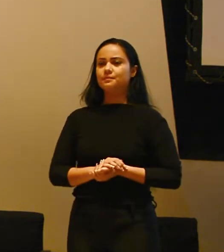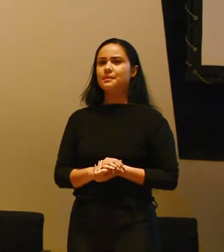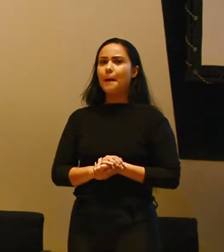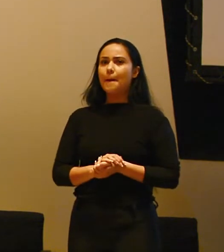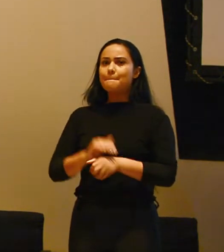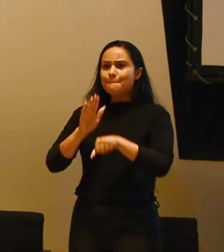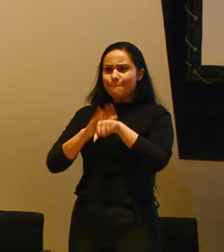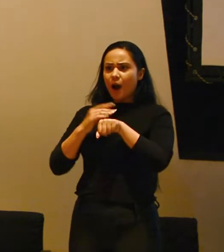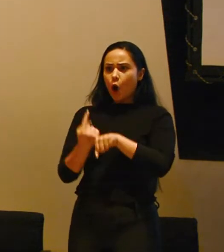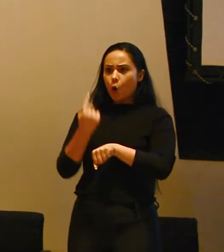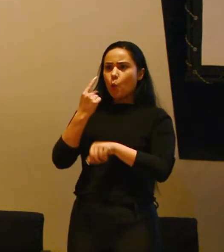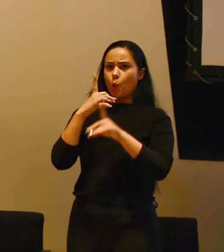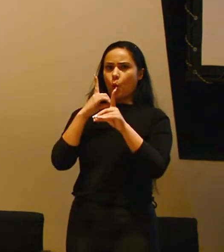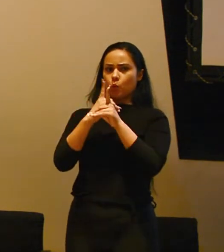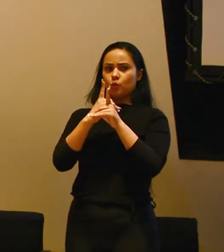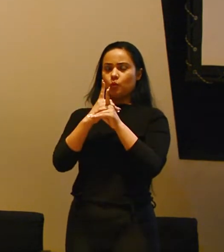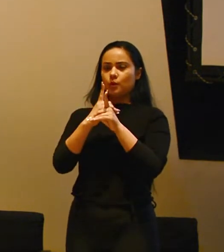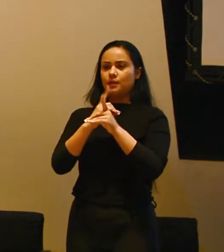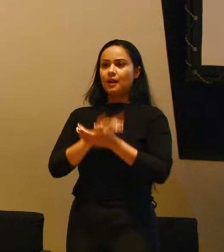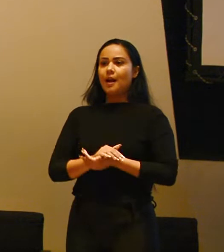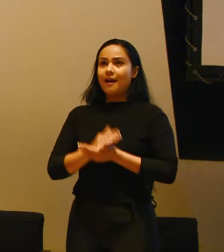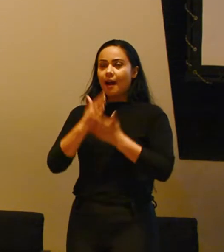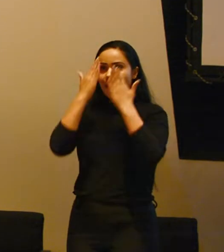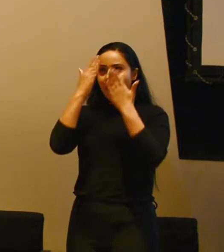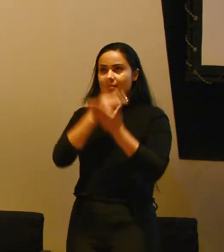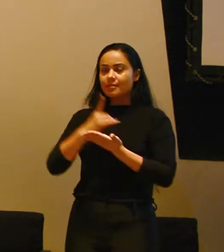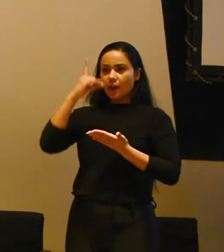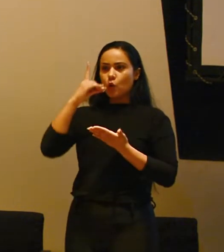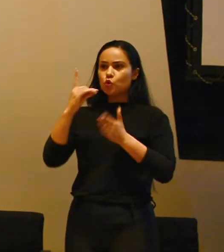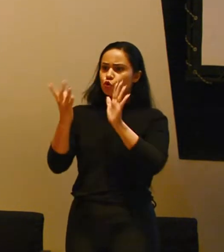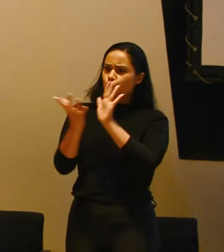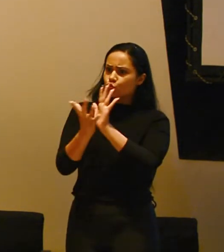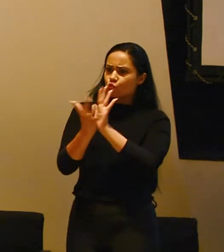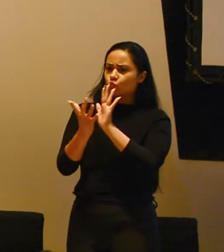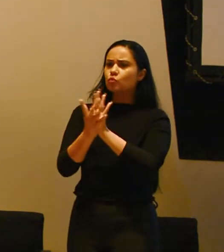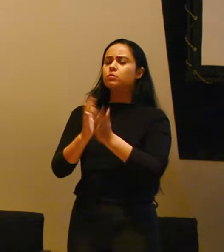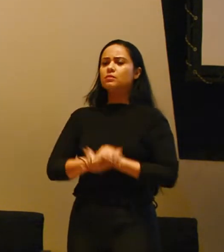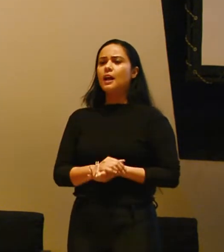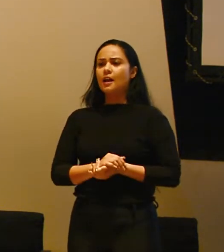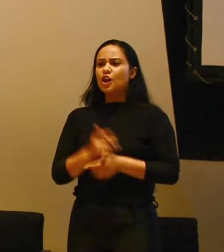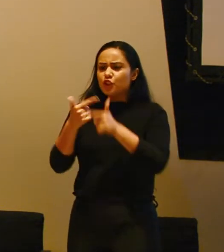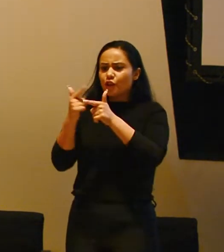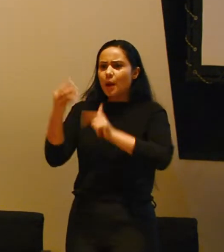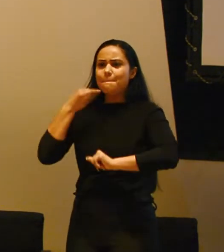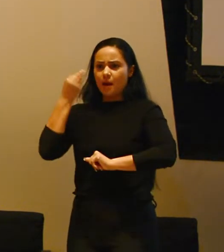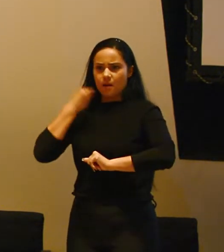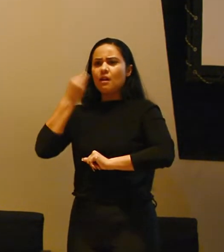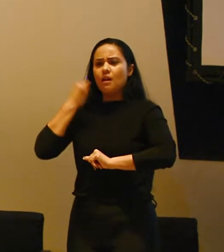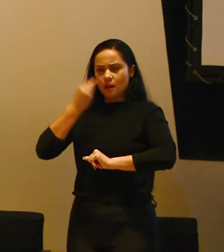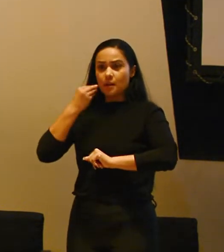Mais um encontro, isso graças a Deus, estamos aqui juntos, podendo dividir as